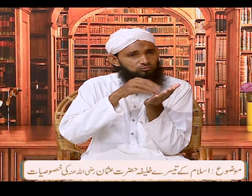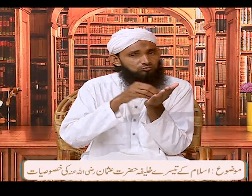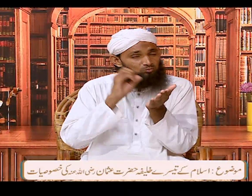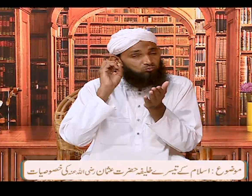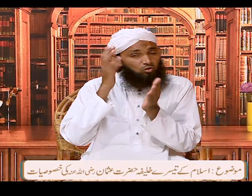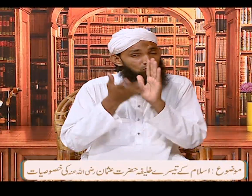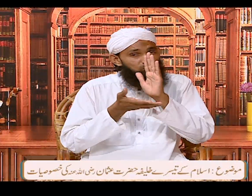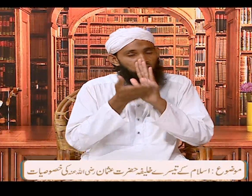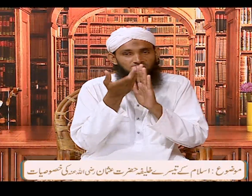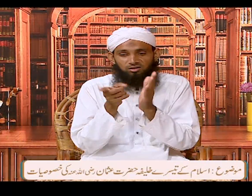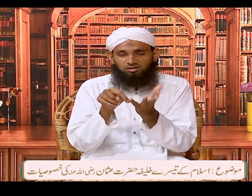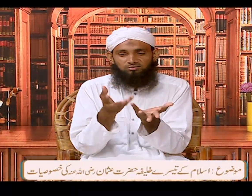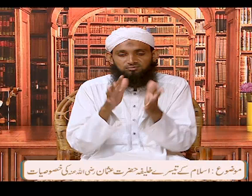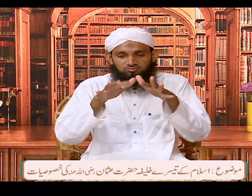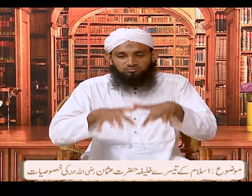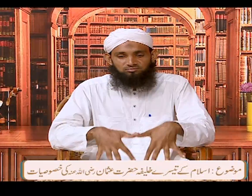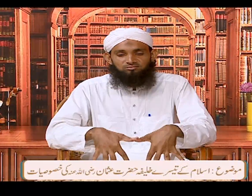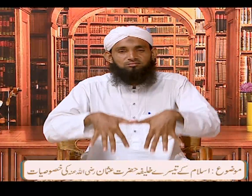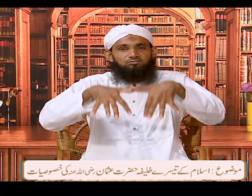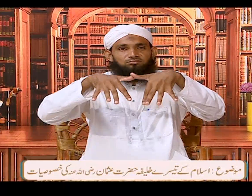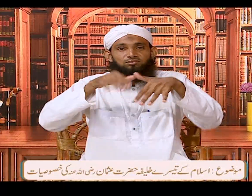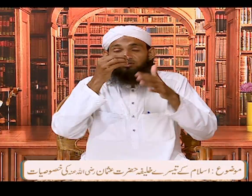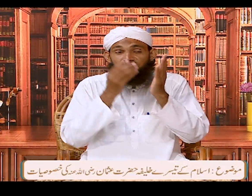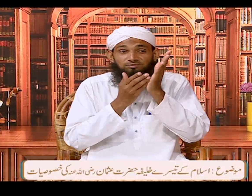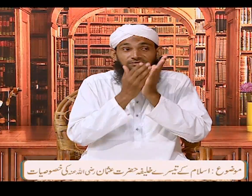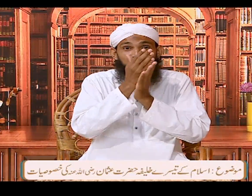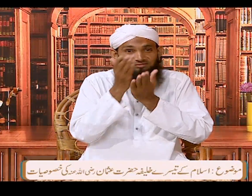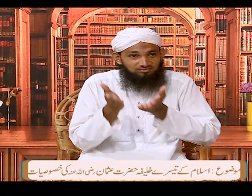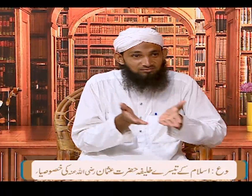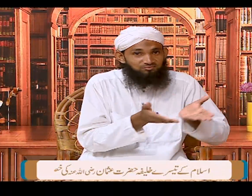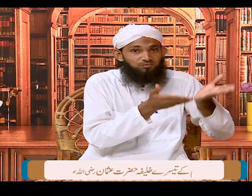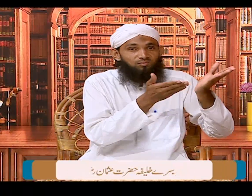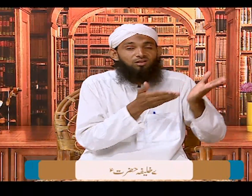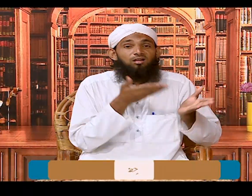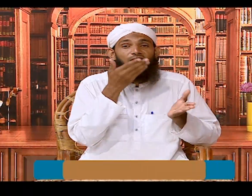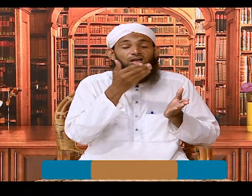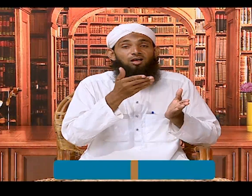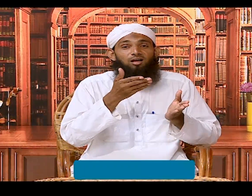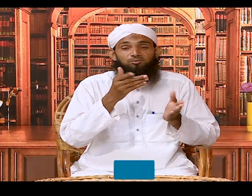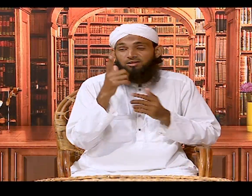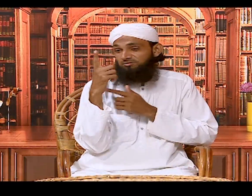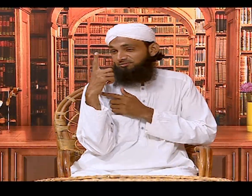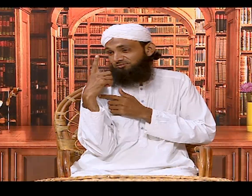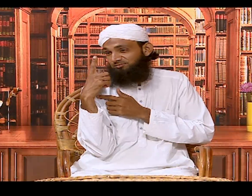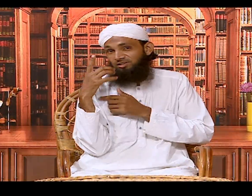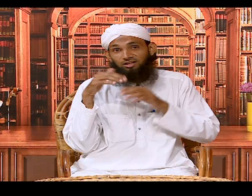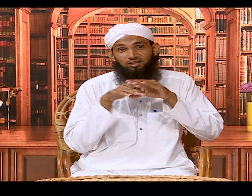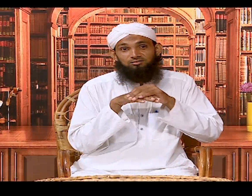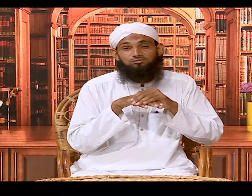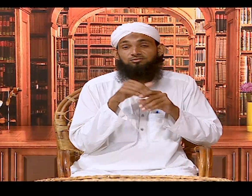غنی رضی اللہ عنہ کی یہ شان ہے کہ روز قیامت جب آپ رضی اللہ عنہ جنت میں داخل ہوں گے تو آپ کے استقبال